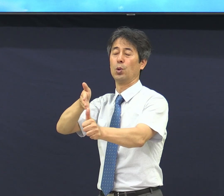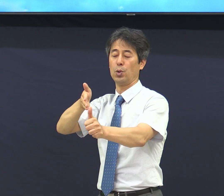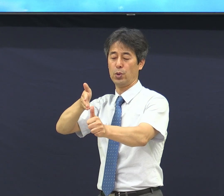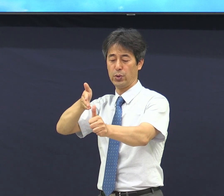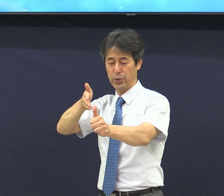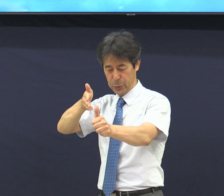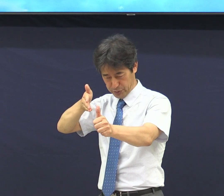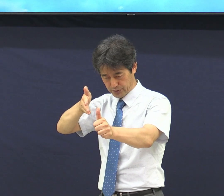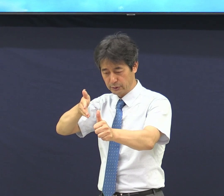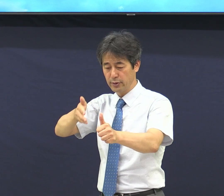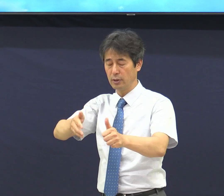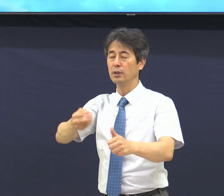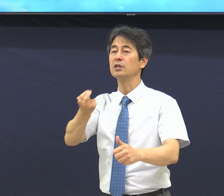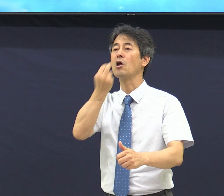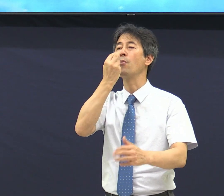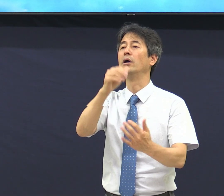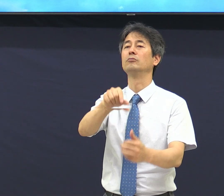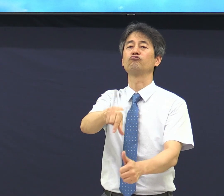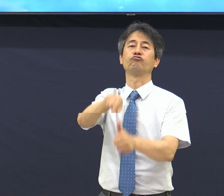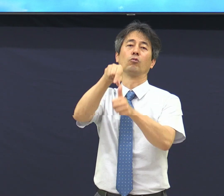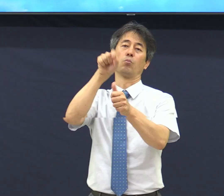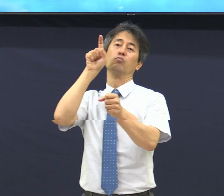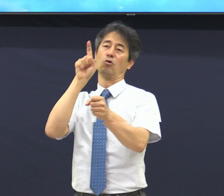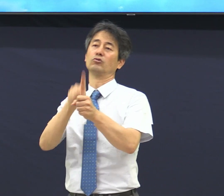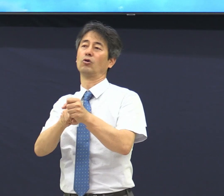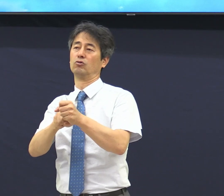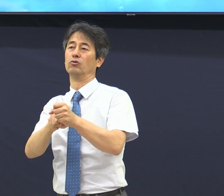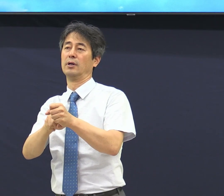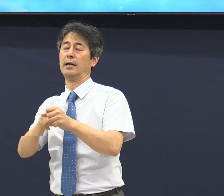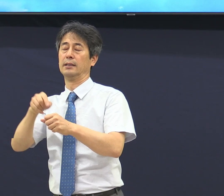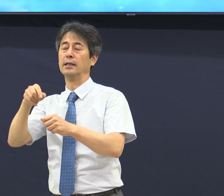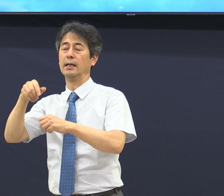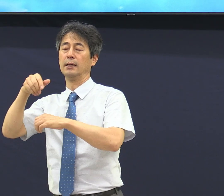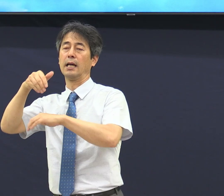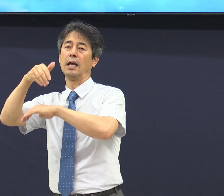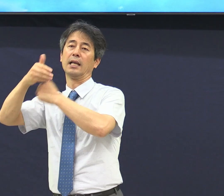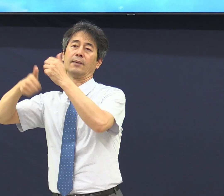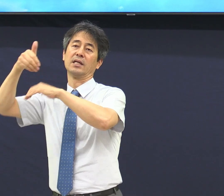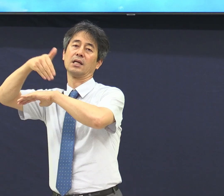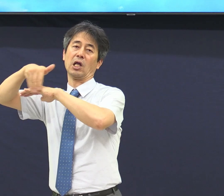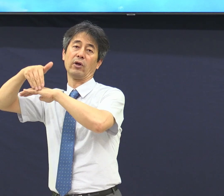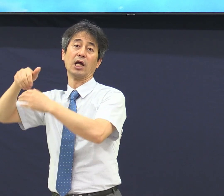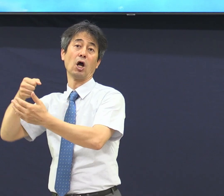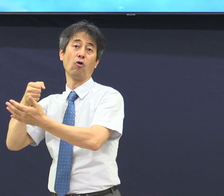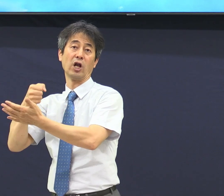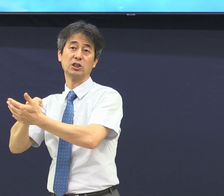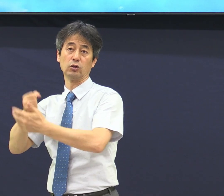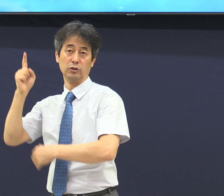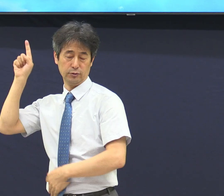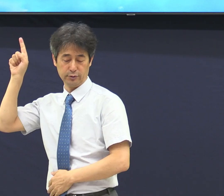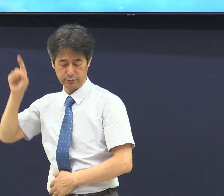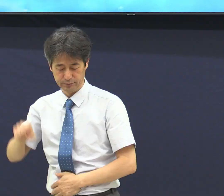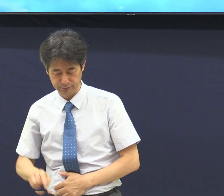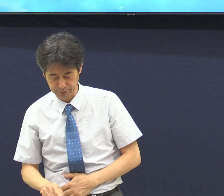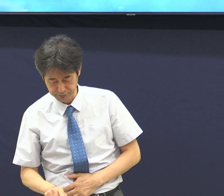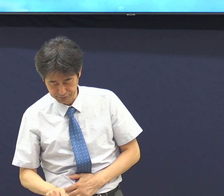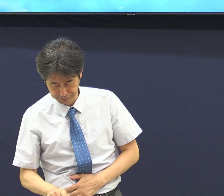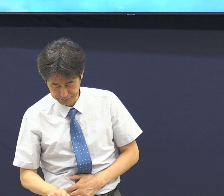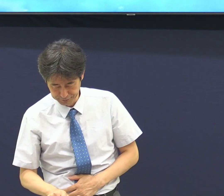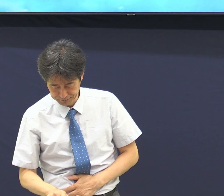하나님의 선한 섭리로 생명의 구원을 이루고자 하나님의 계획하심으로 정하신